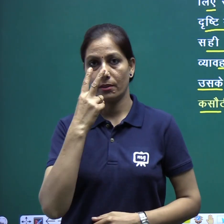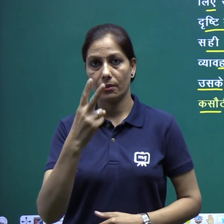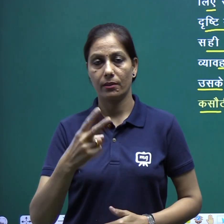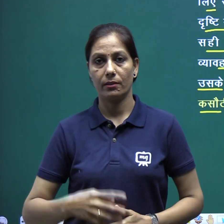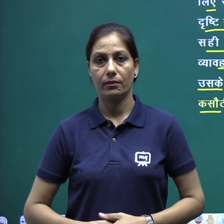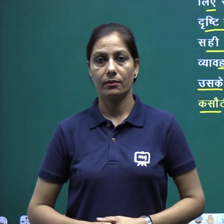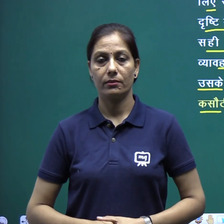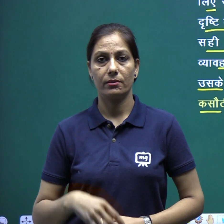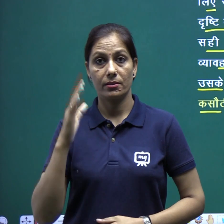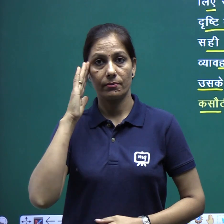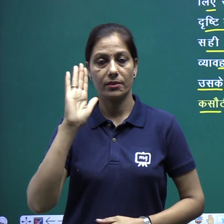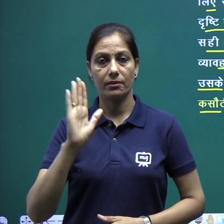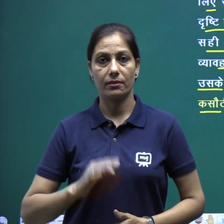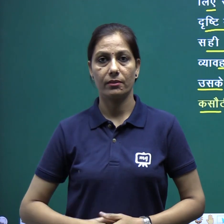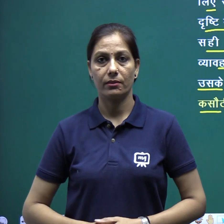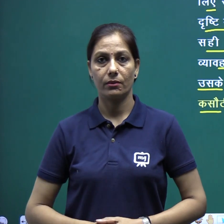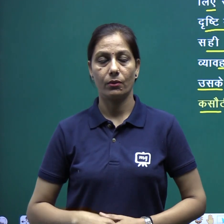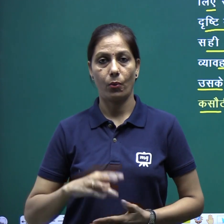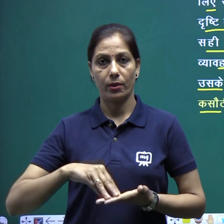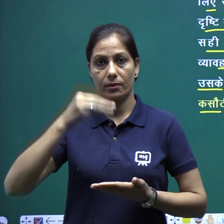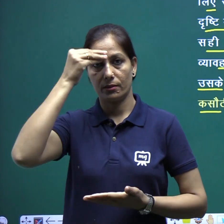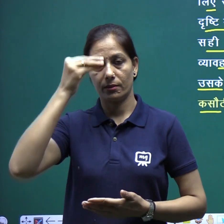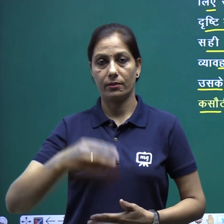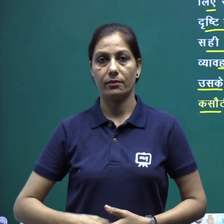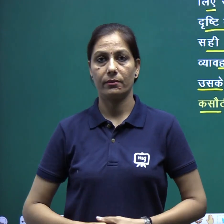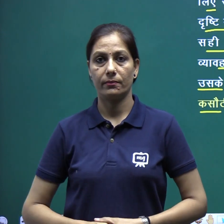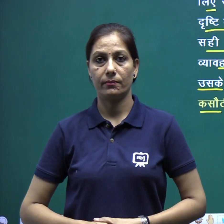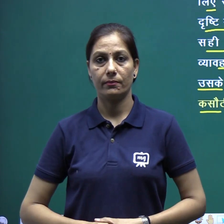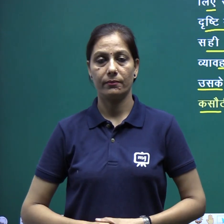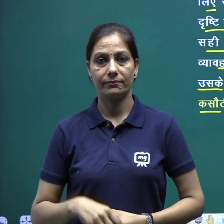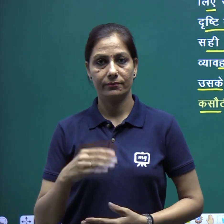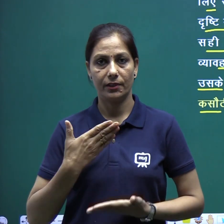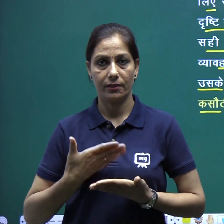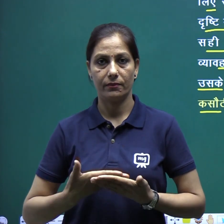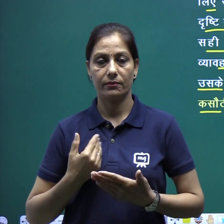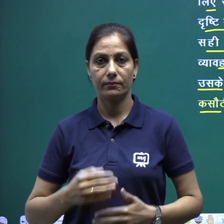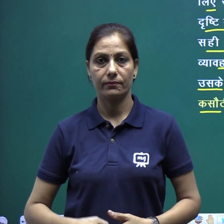समझें और याद करें। धन्यवाद।